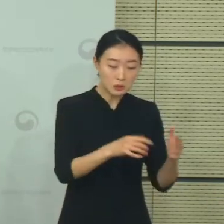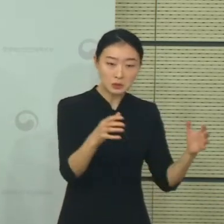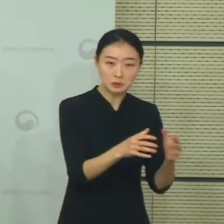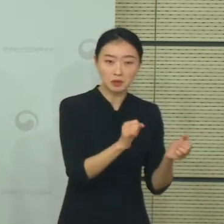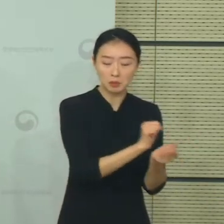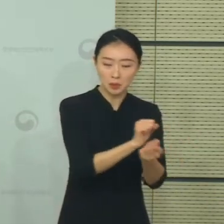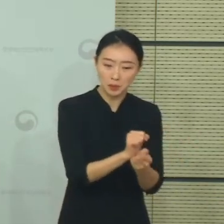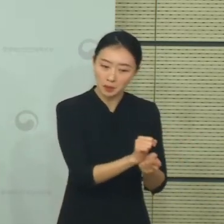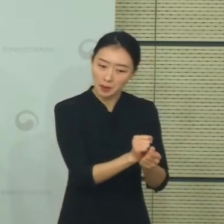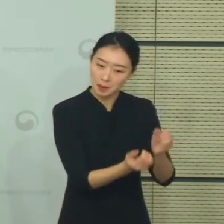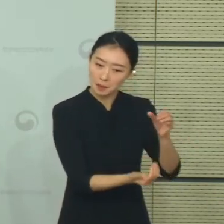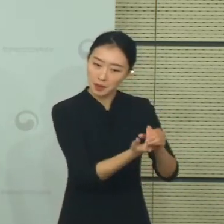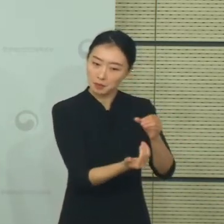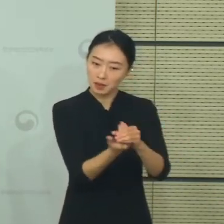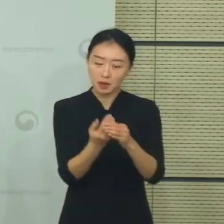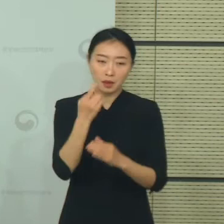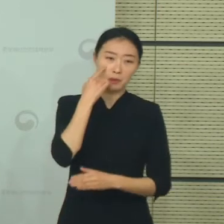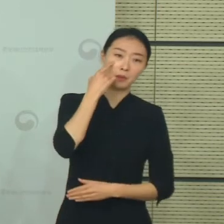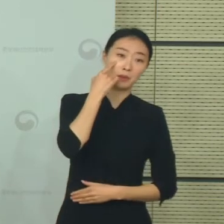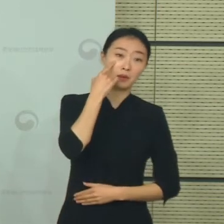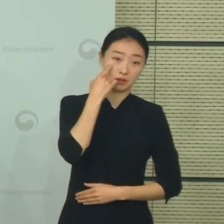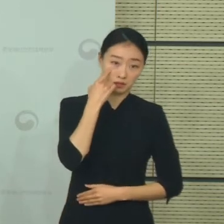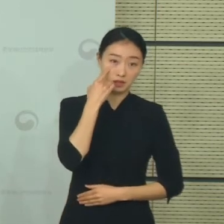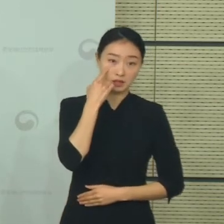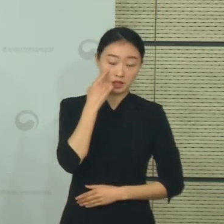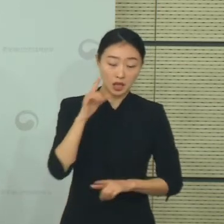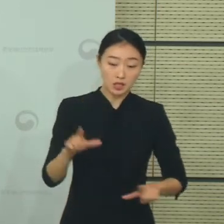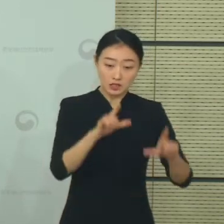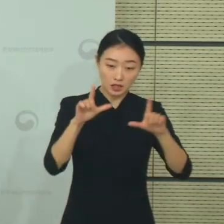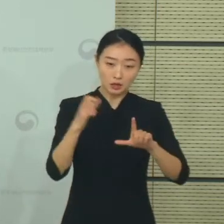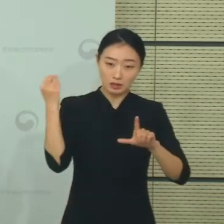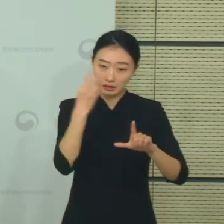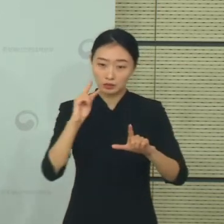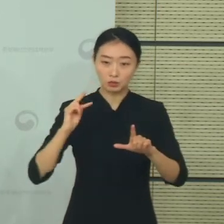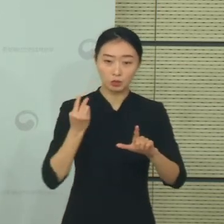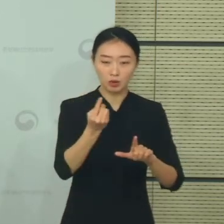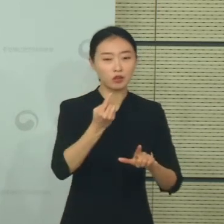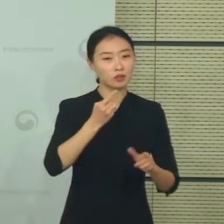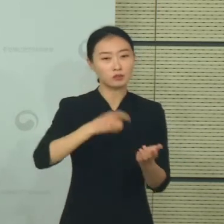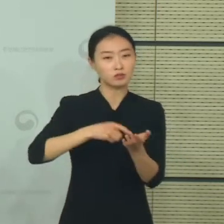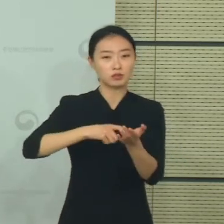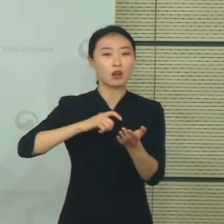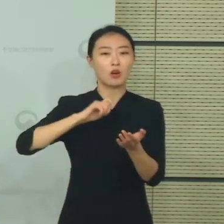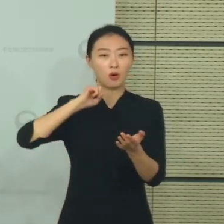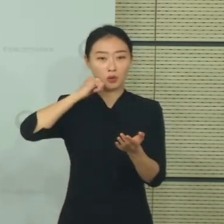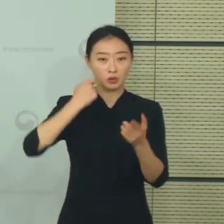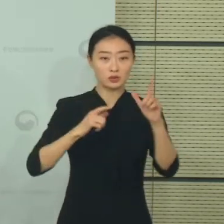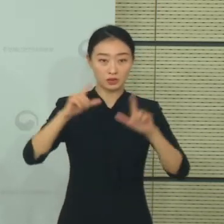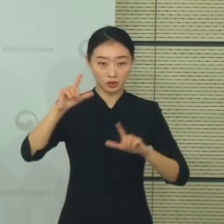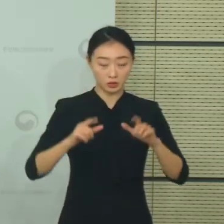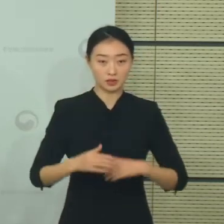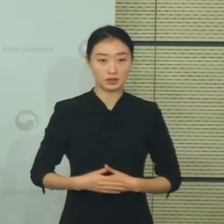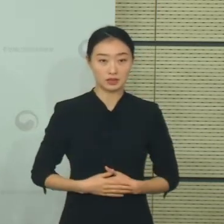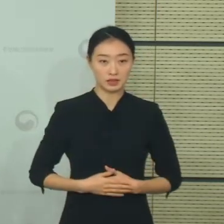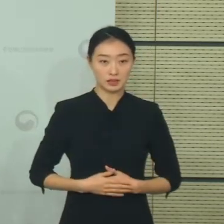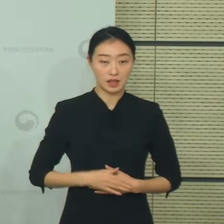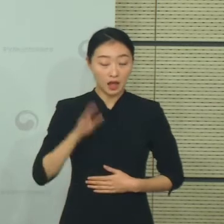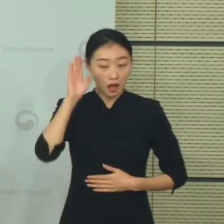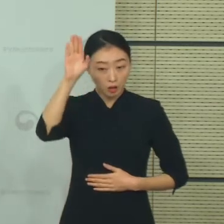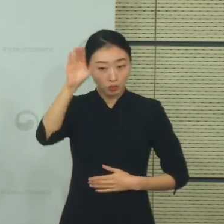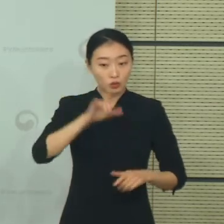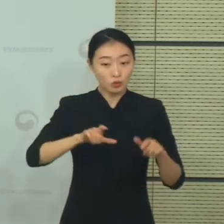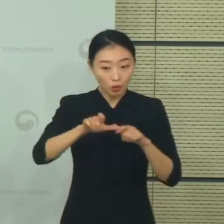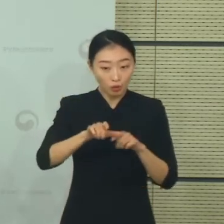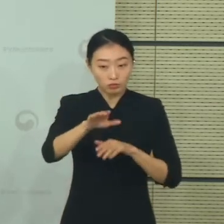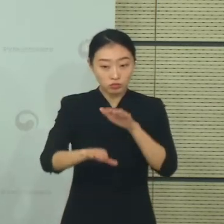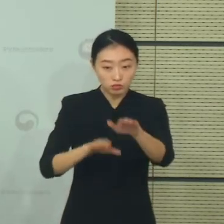계속 발생하고 있어 일상으로의 복귀를 서두를 수만은 없는 상황입니다. 한 발짝 앞으로 나아가기 위해 일부